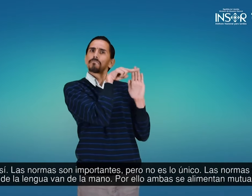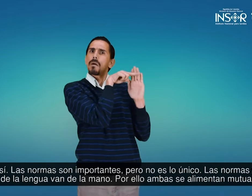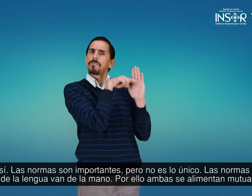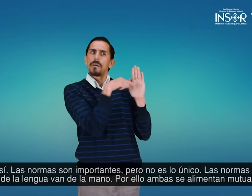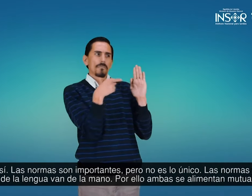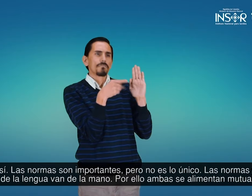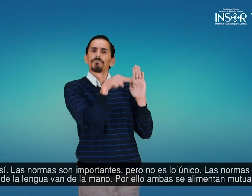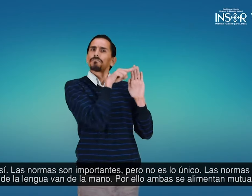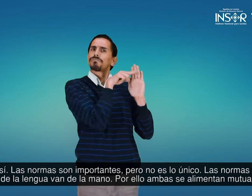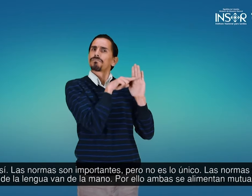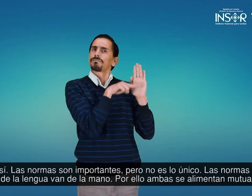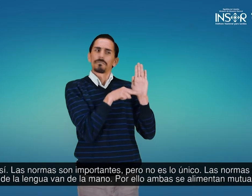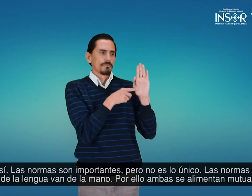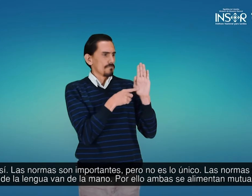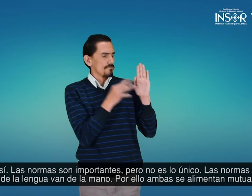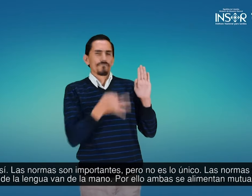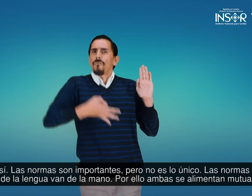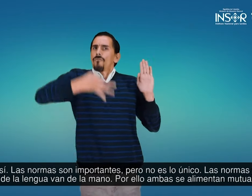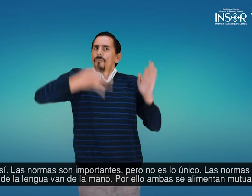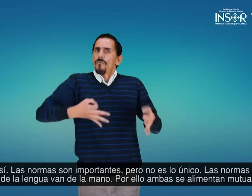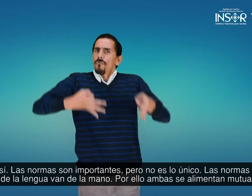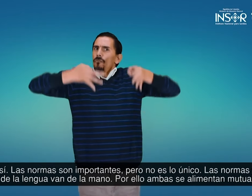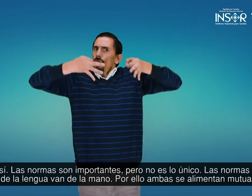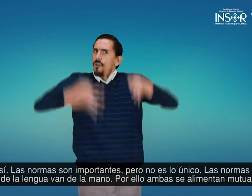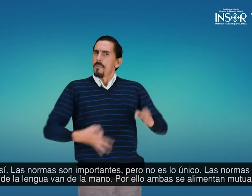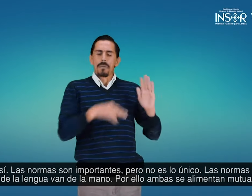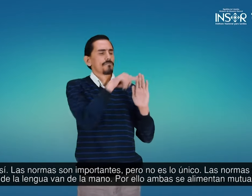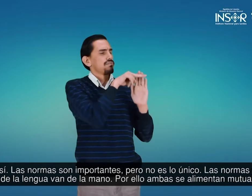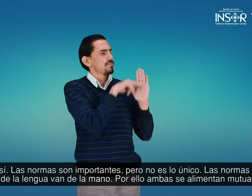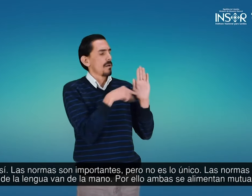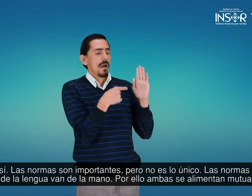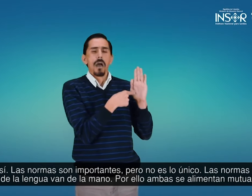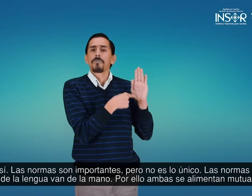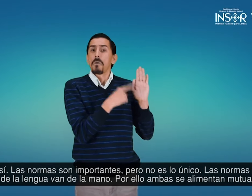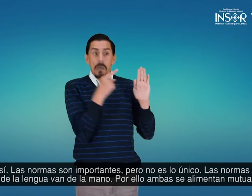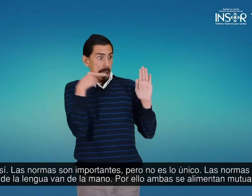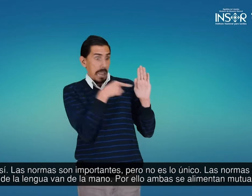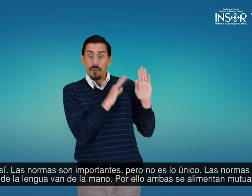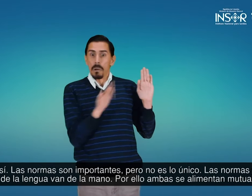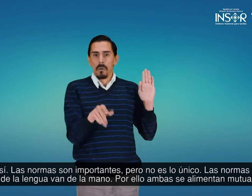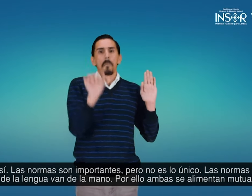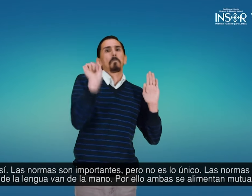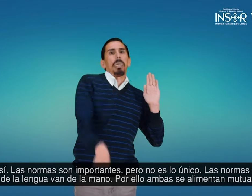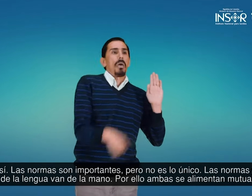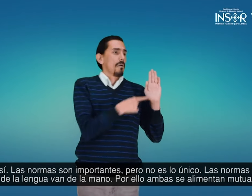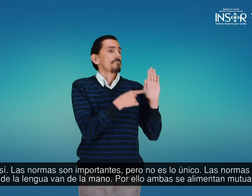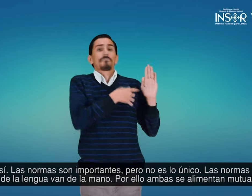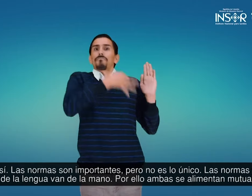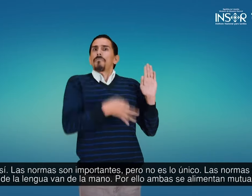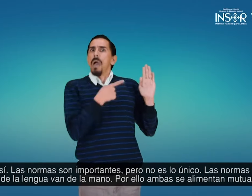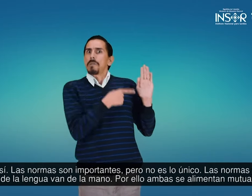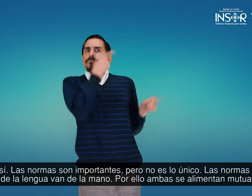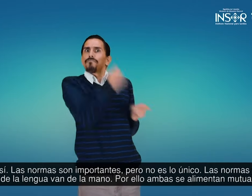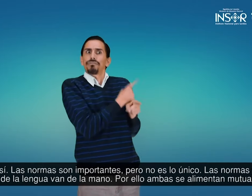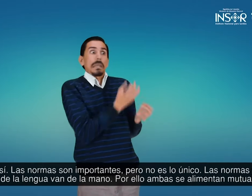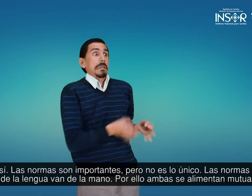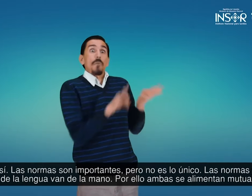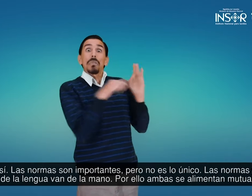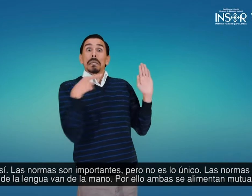Esto no es así. Las normas son importantes, pero no es lo único. Las normas y los diversos usos de la lengua van de